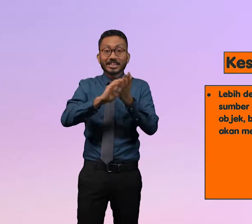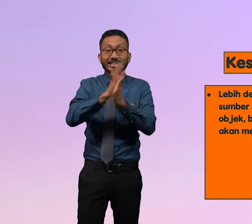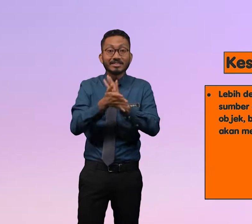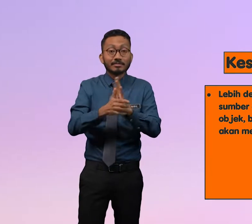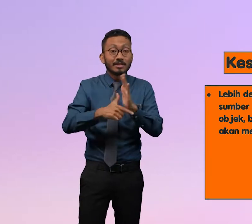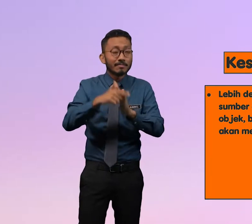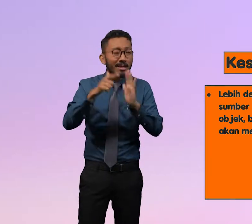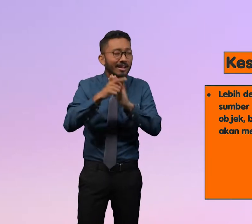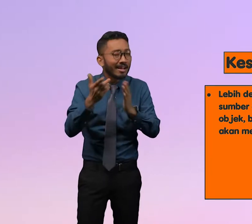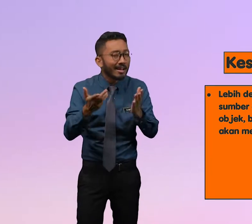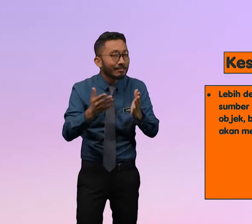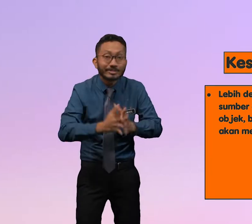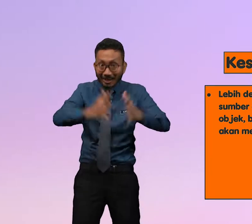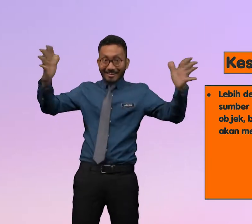menjadi lebih besar